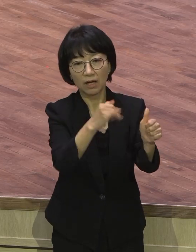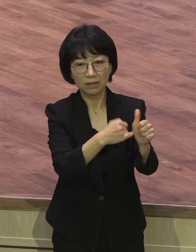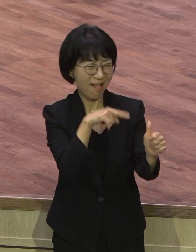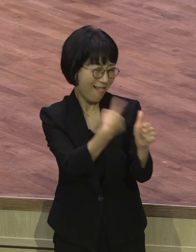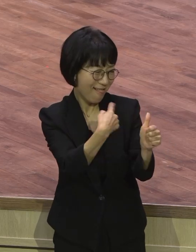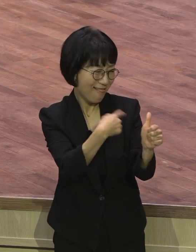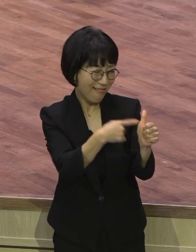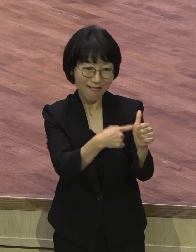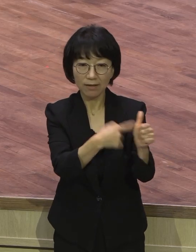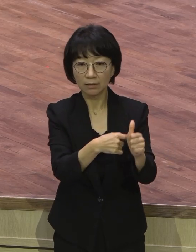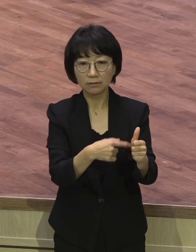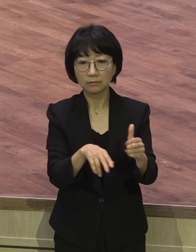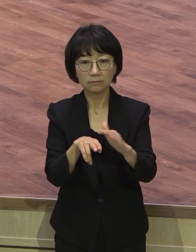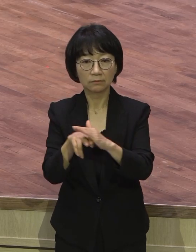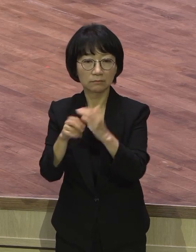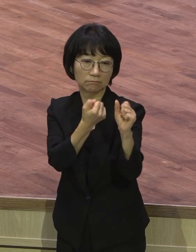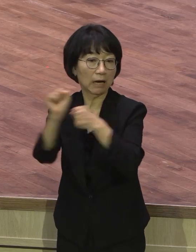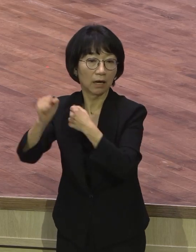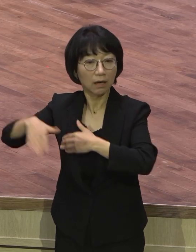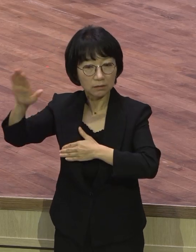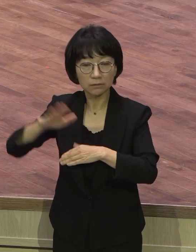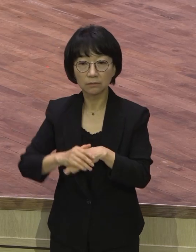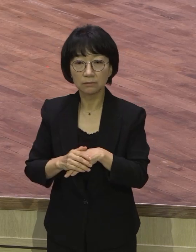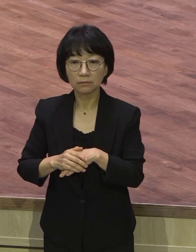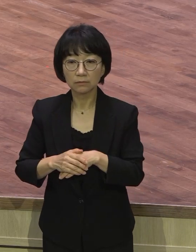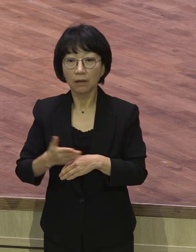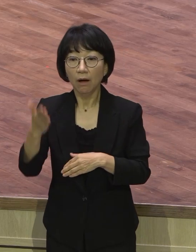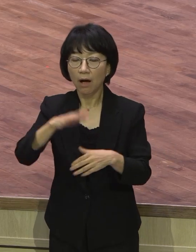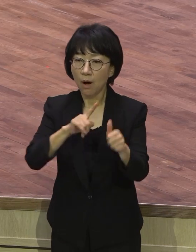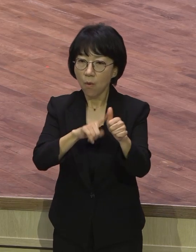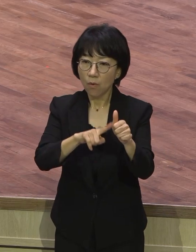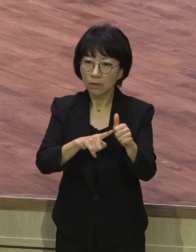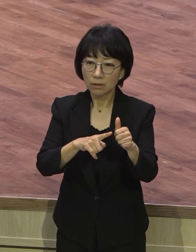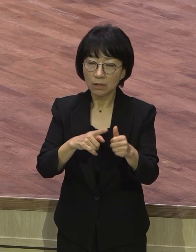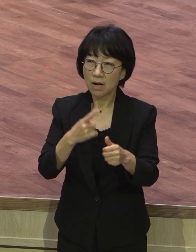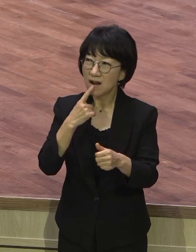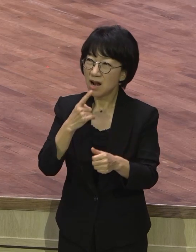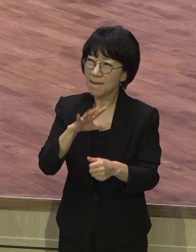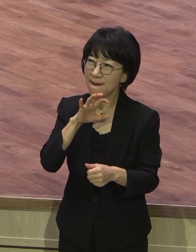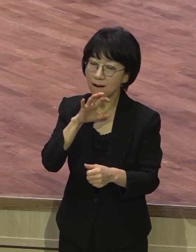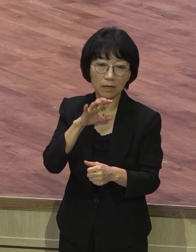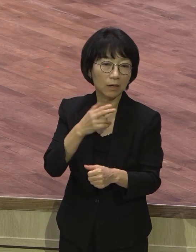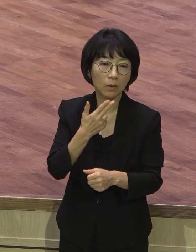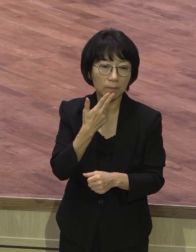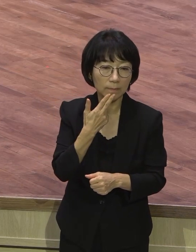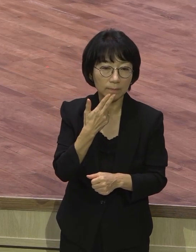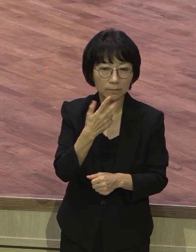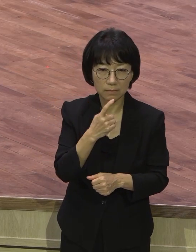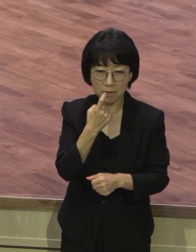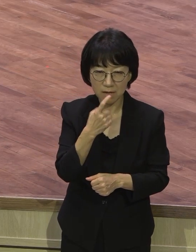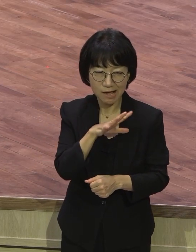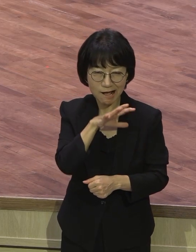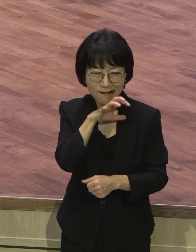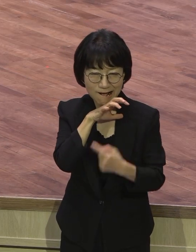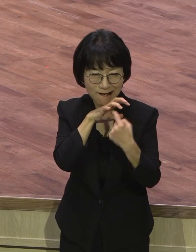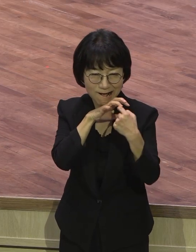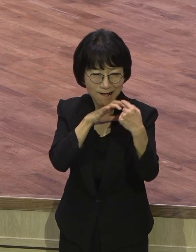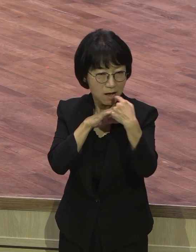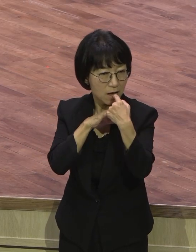하나님 앞에 입술로 범죄하지 아니하냐 그랬어요 입술로 하나님을